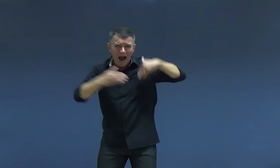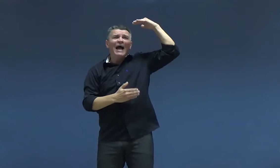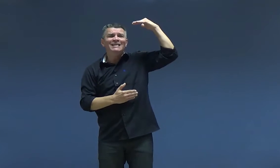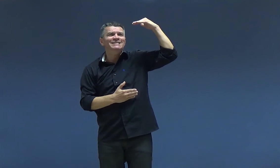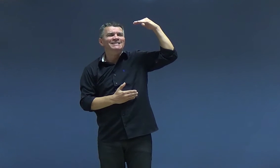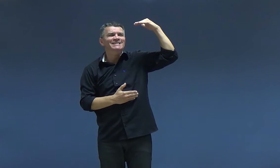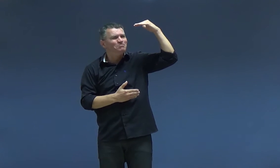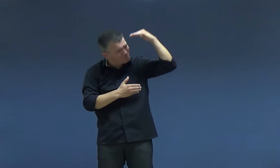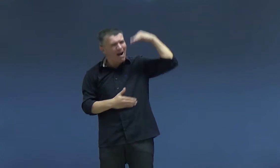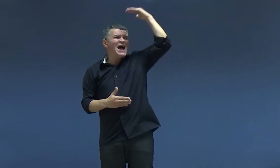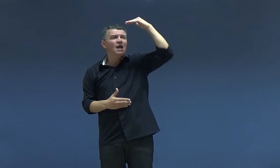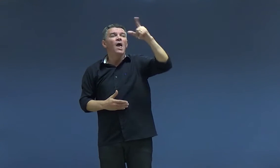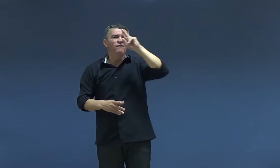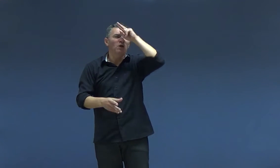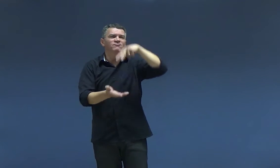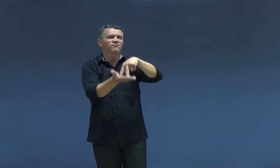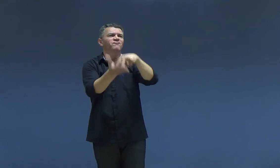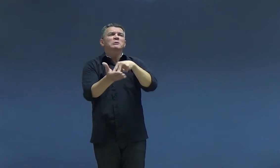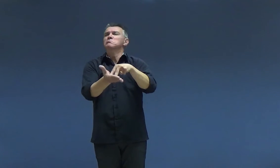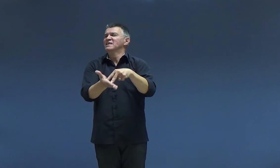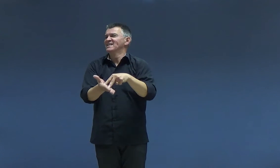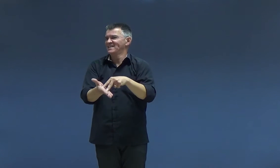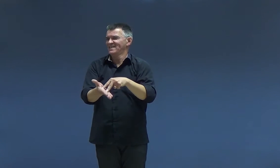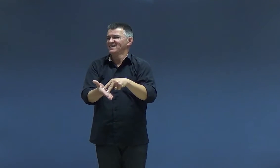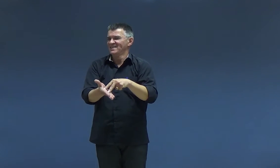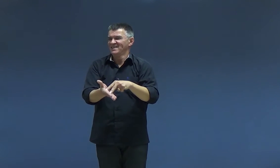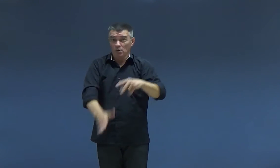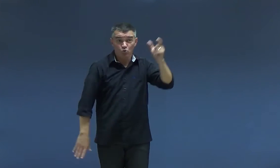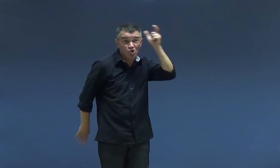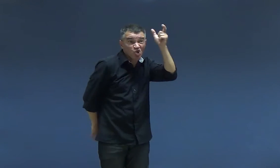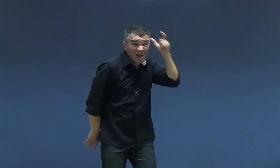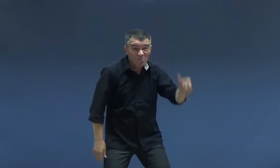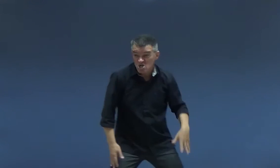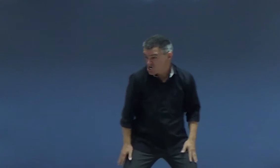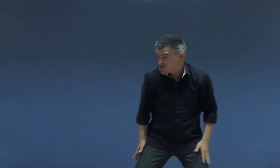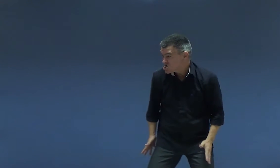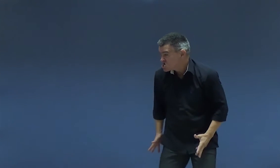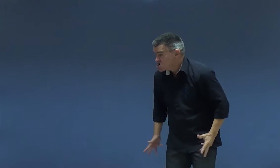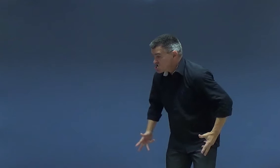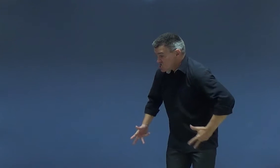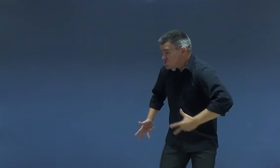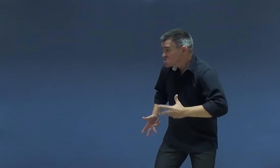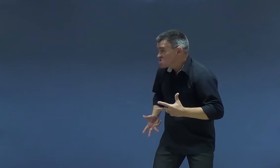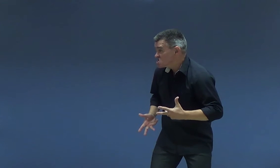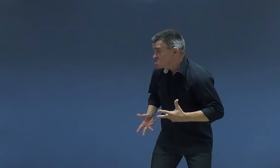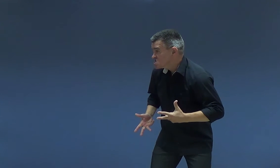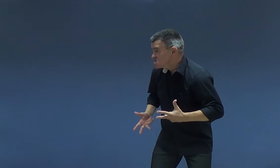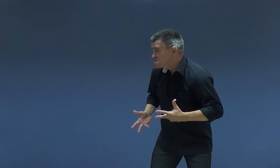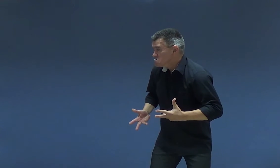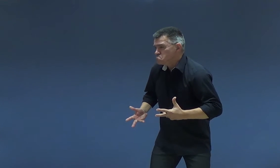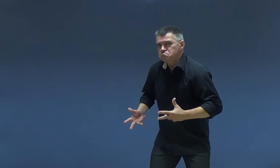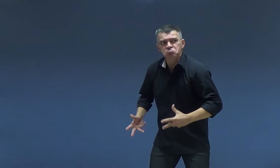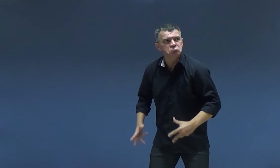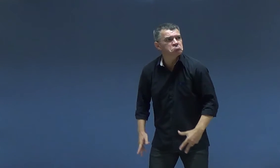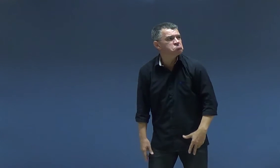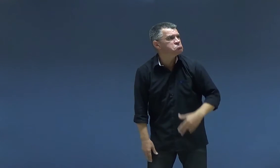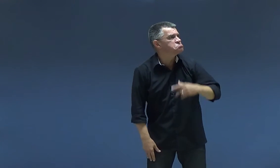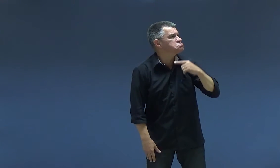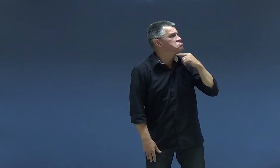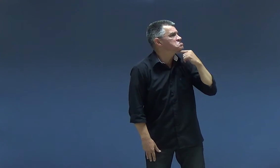Olha, e vai aumentando e mais e mais e mais. E você vai ficar firme, você vai ficar forte. E o diabo vai falar, não, mas eu não